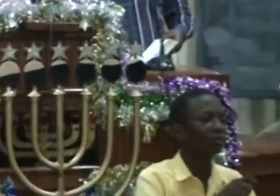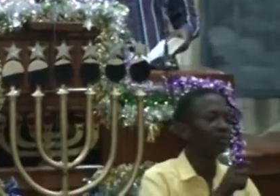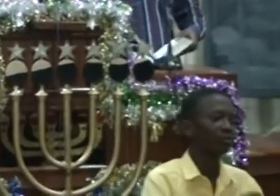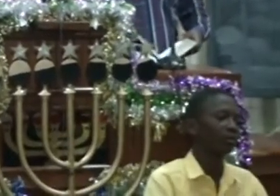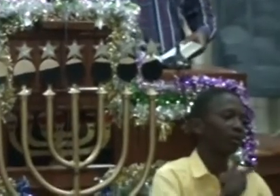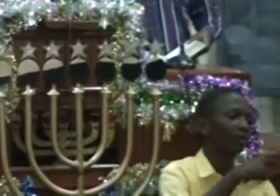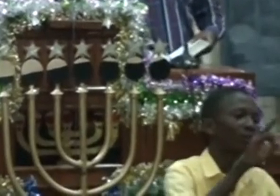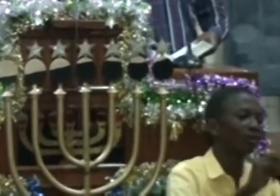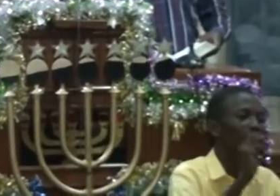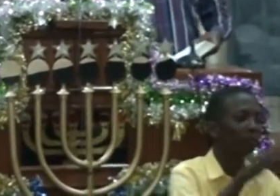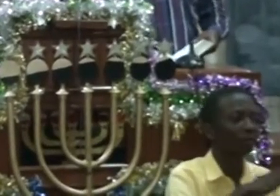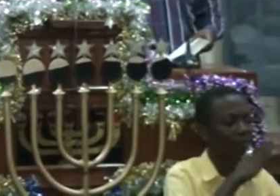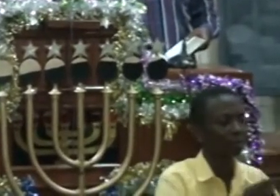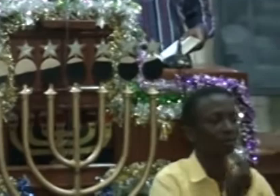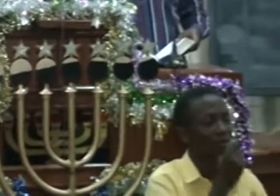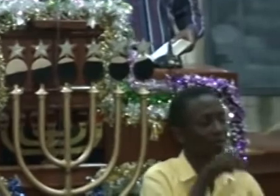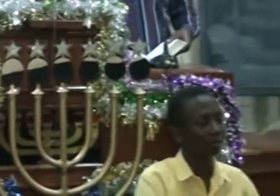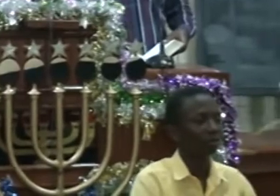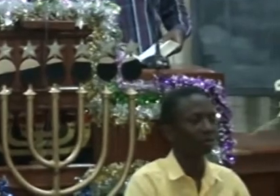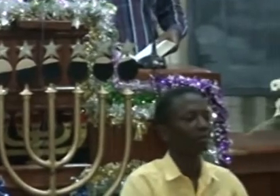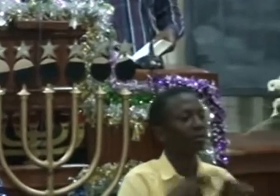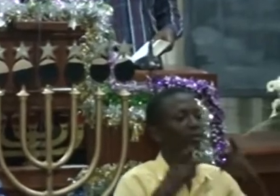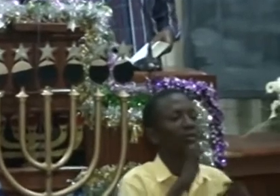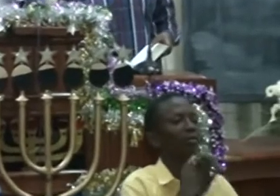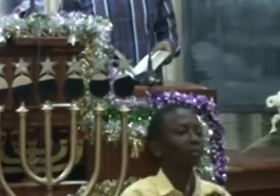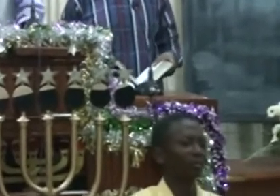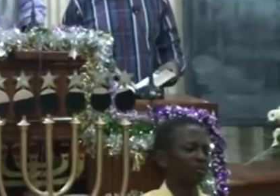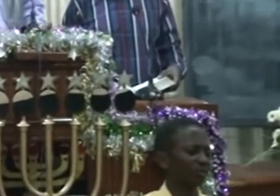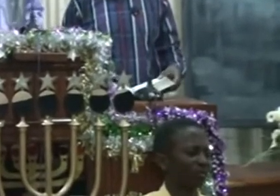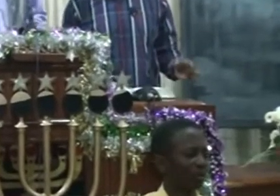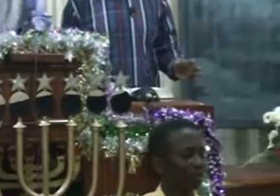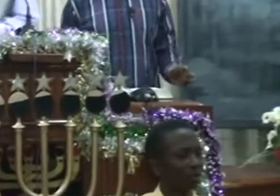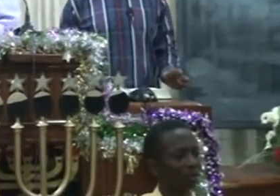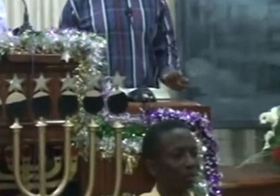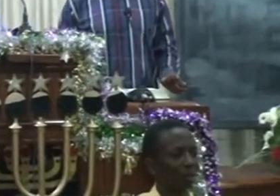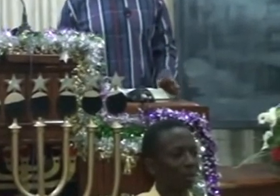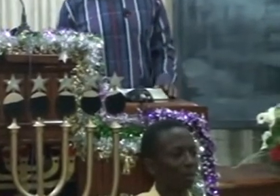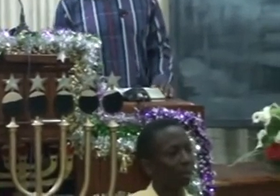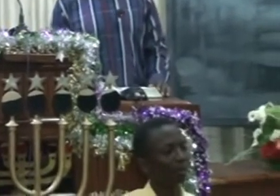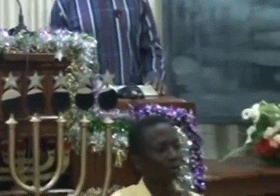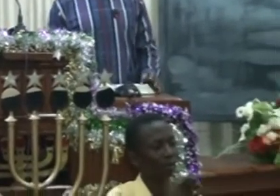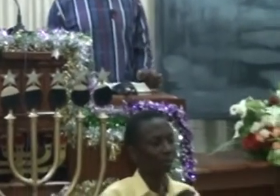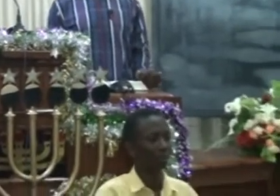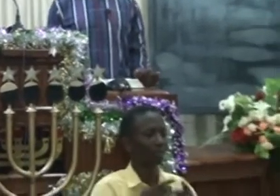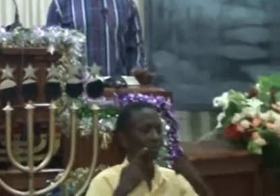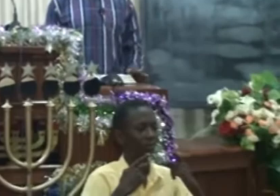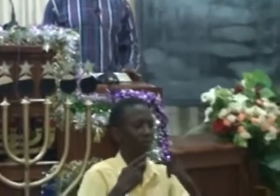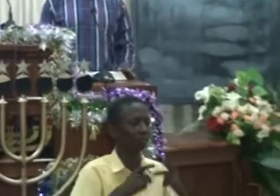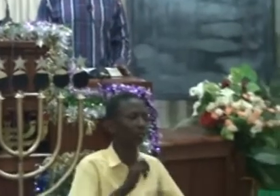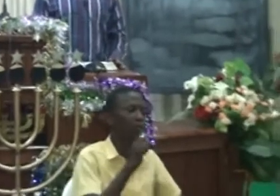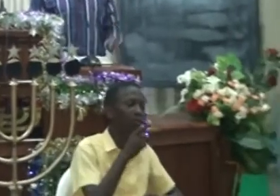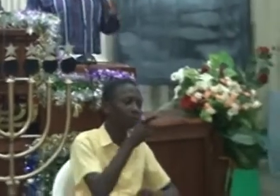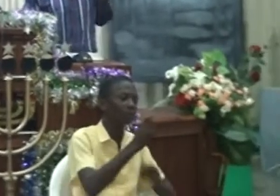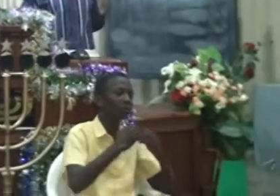Kabanza c'est mon. Oh Bulumba bon. C'est un slogan ou c'est quoi? Où tu es révélé que c'est ton